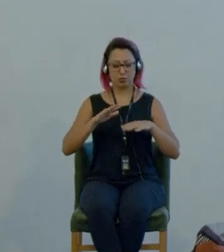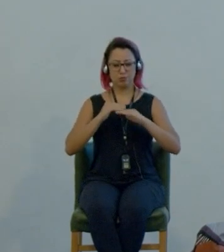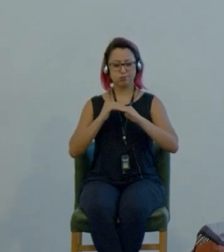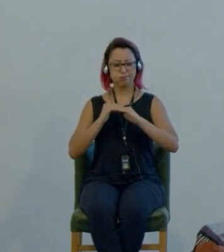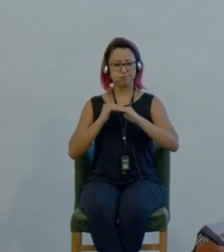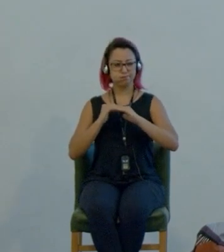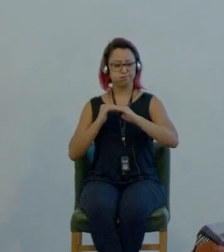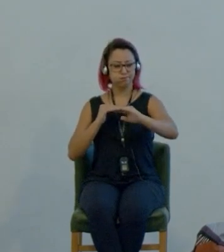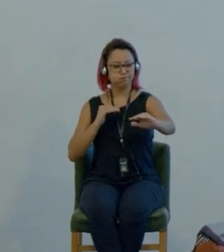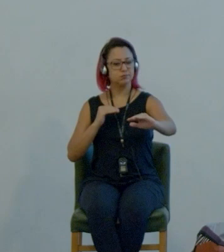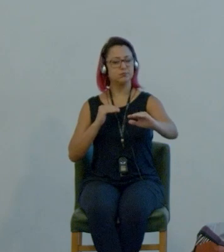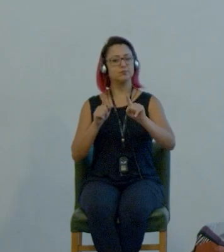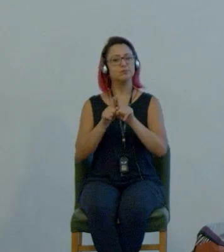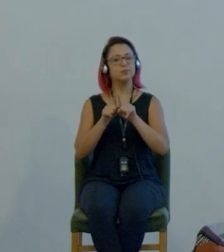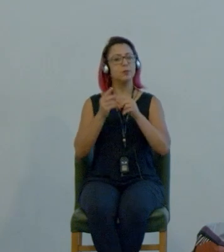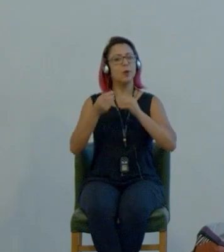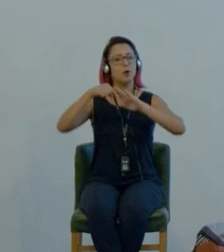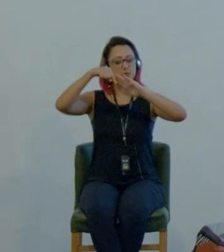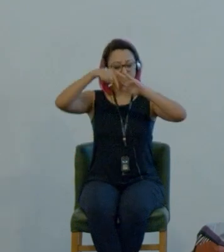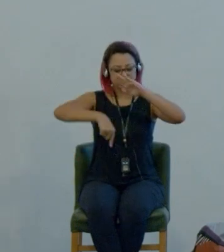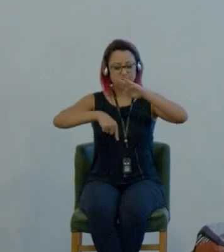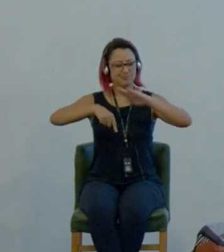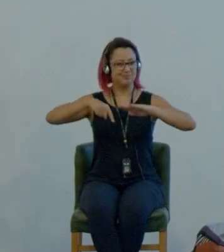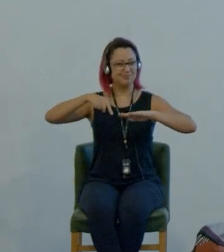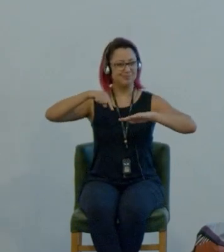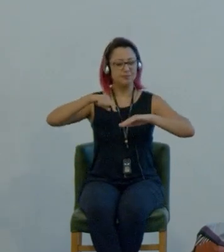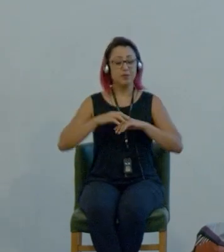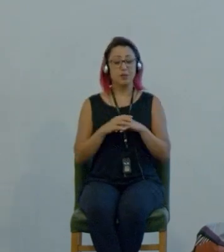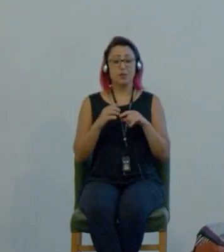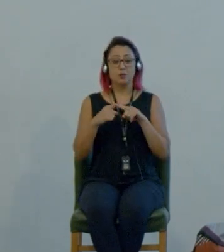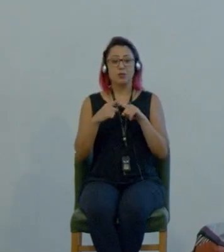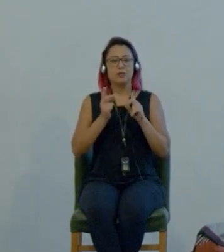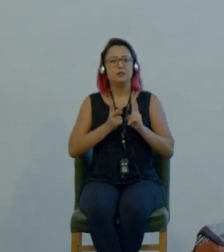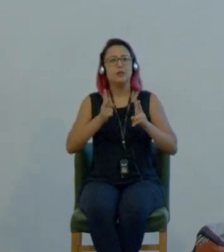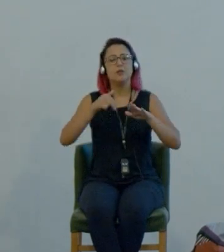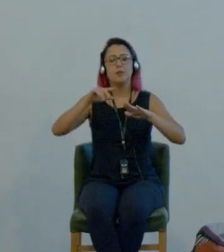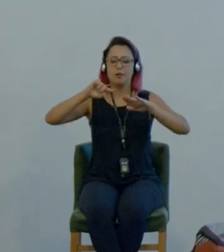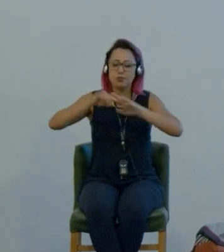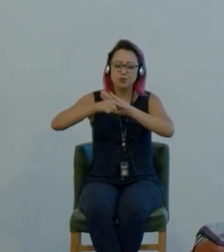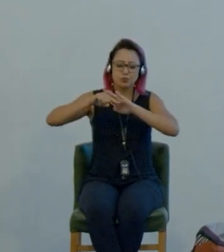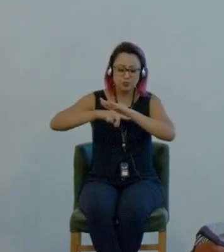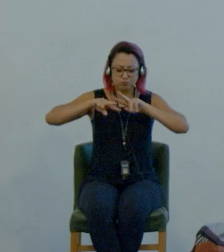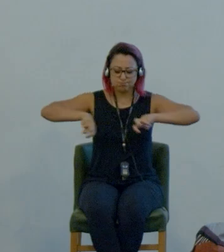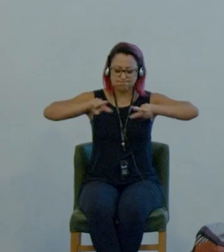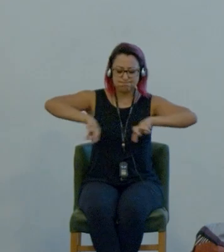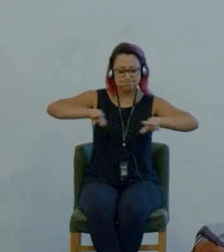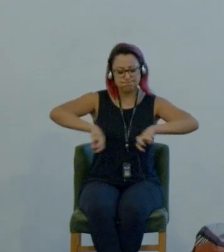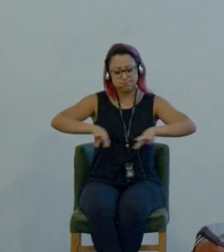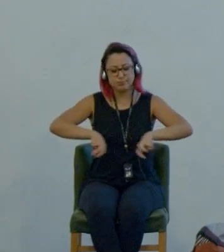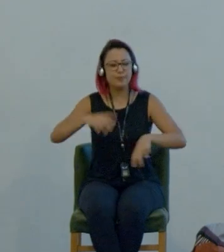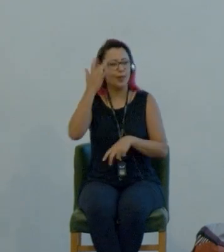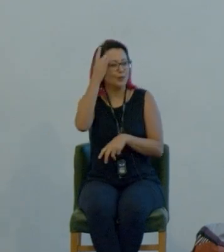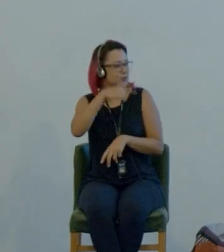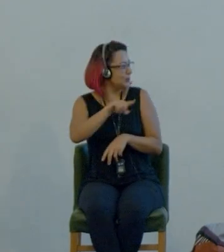verticale. Le fait qu'on est allé de plus en plus profond, je ne sais pas si tu es d'accord avec cette idée, historiquement, je ne sais